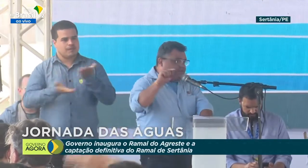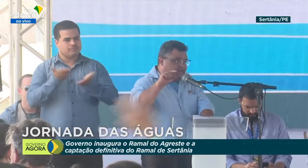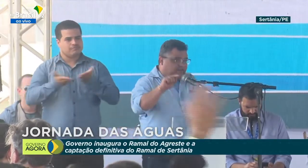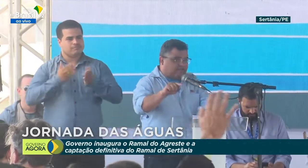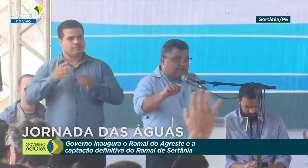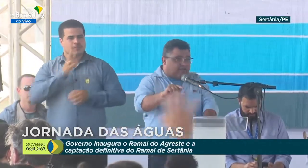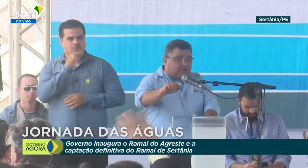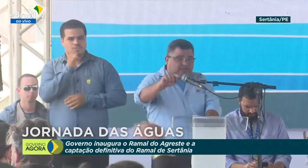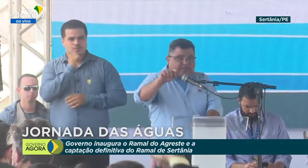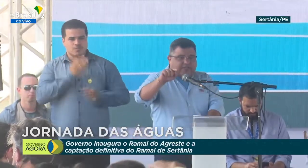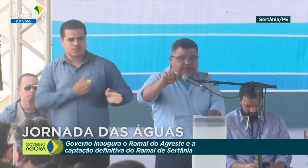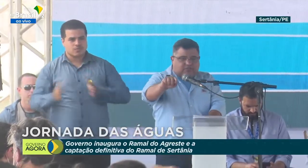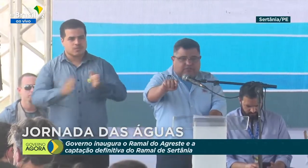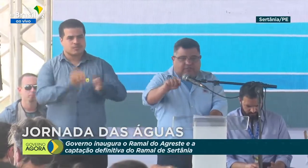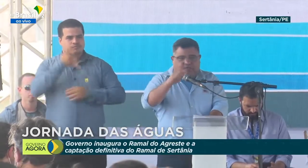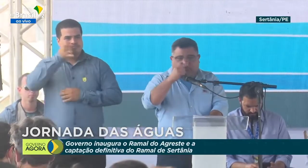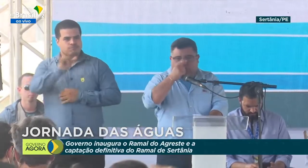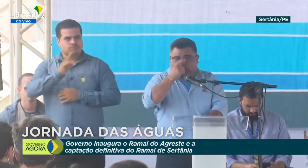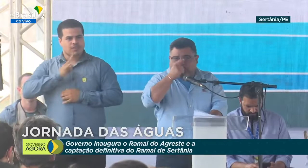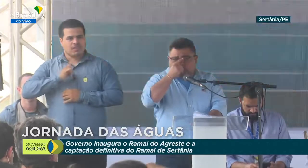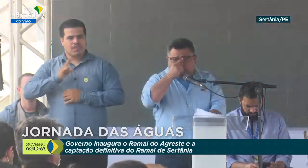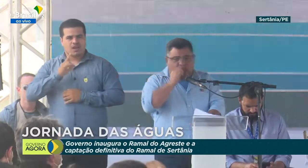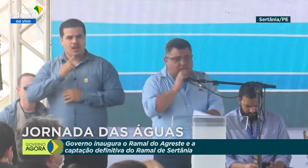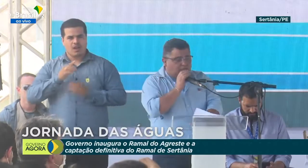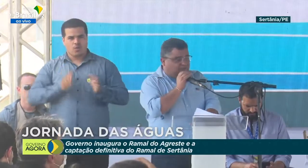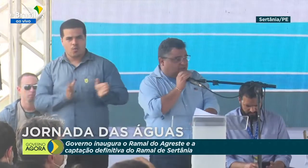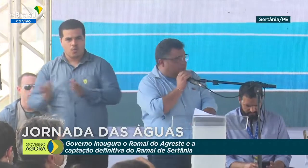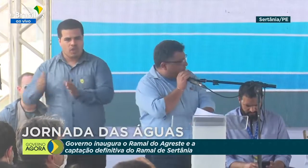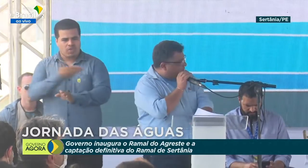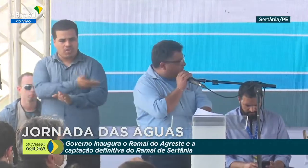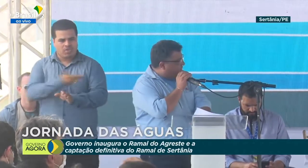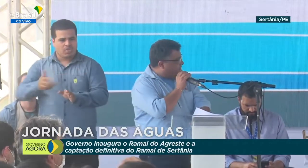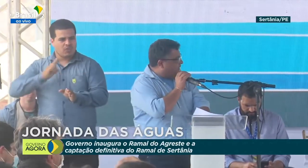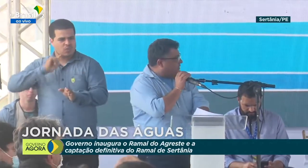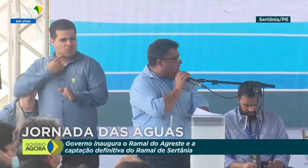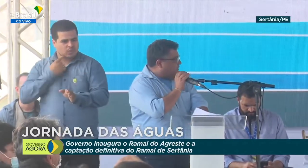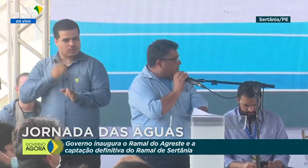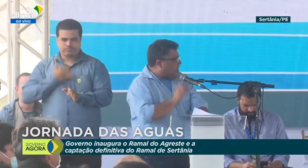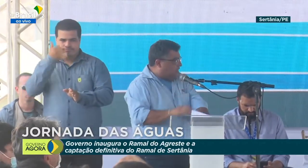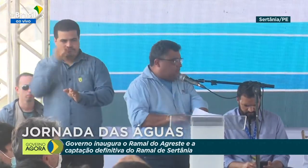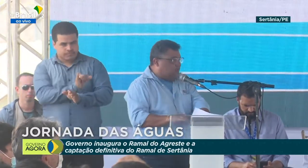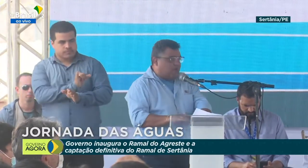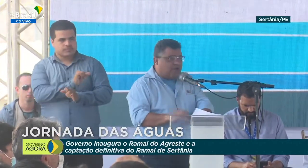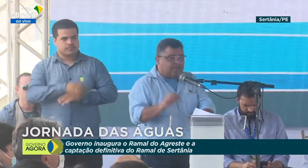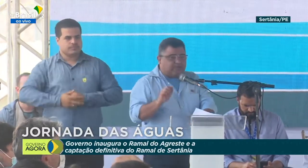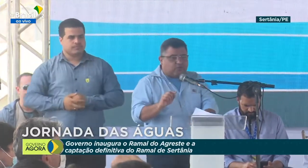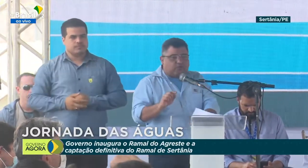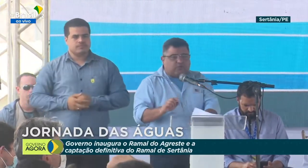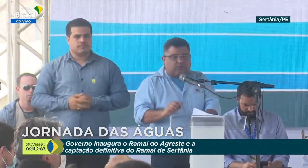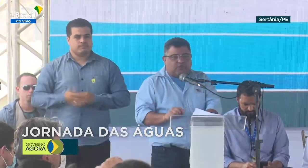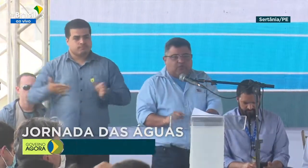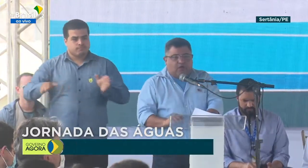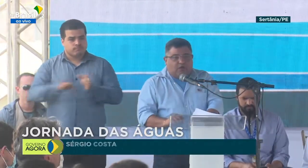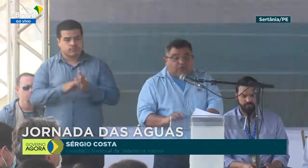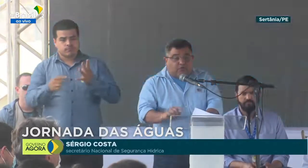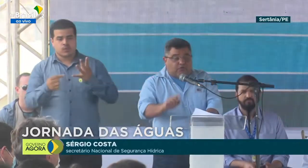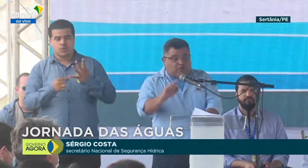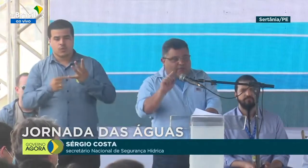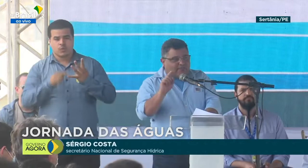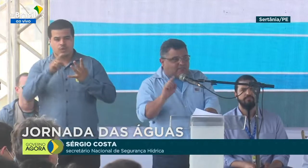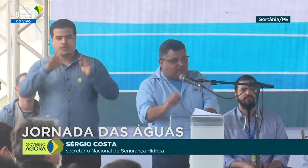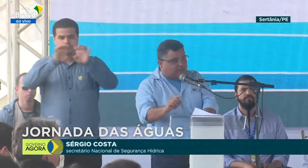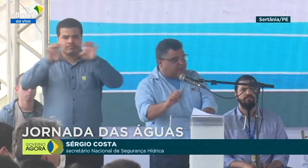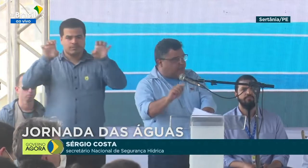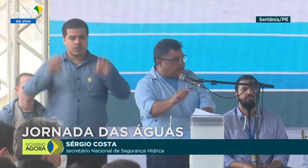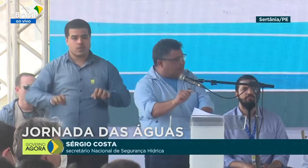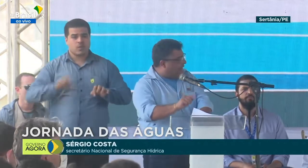vai evitar que os dejetos cheguem aos nossos rios. E, finalmente, presidente, chego à infraestrutura. É o que o senhor